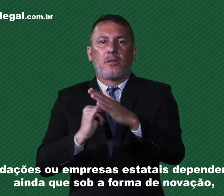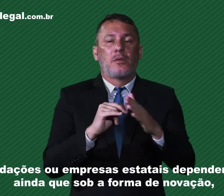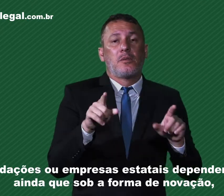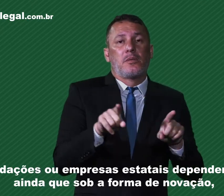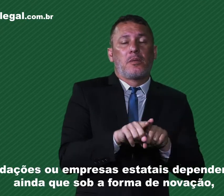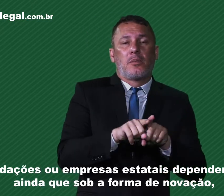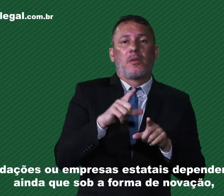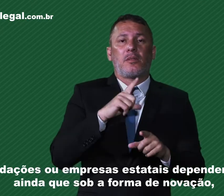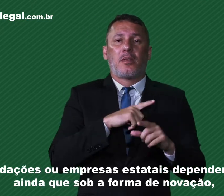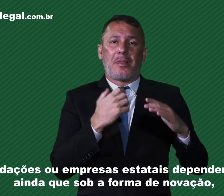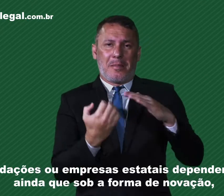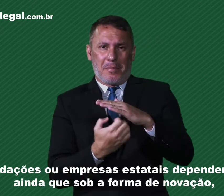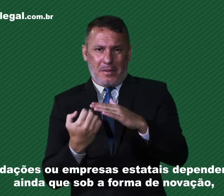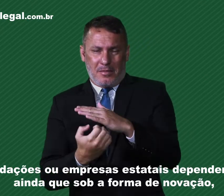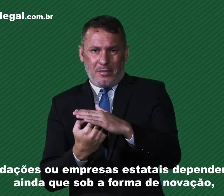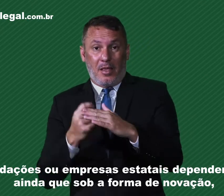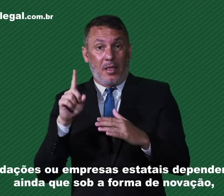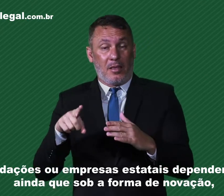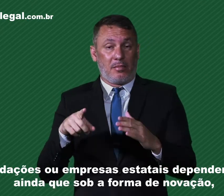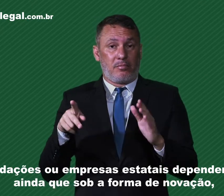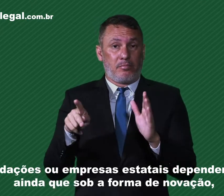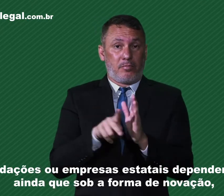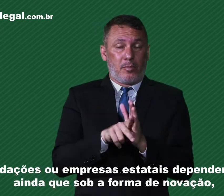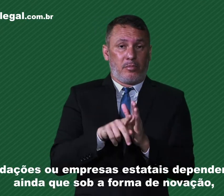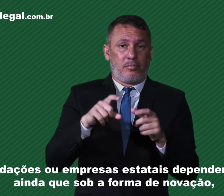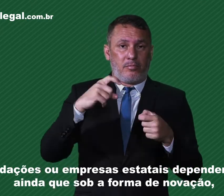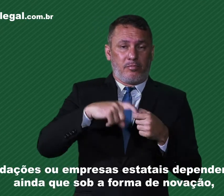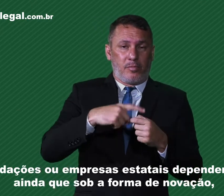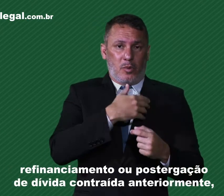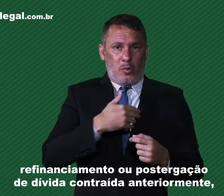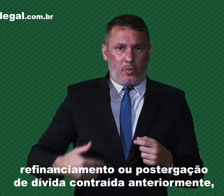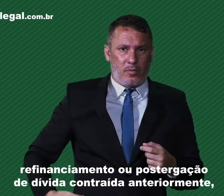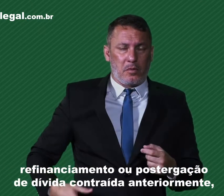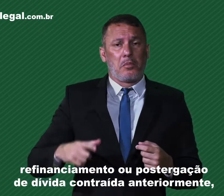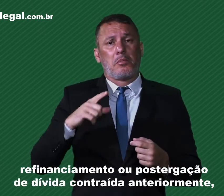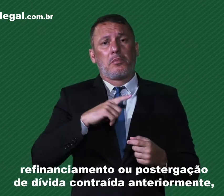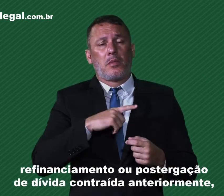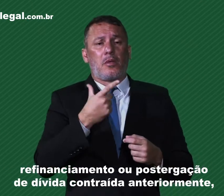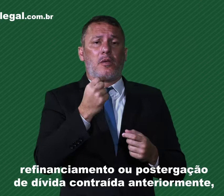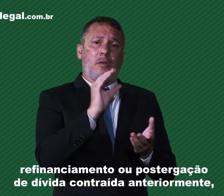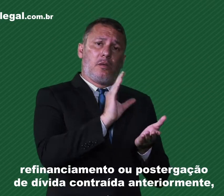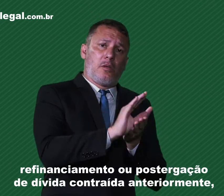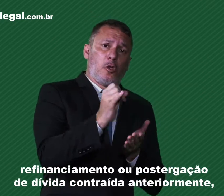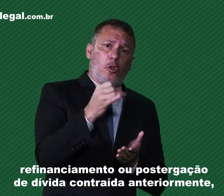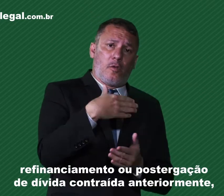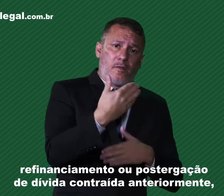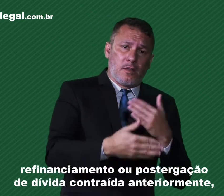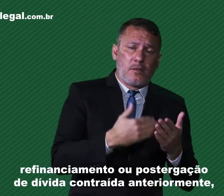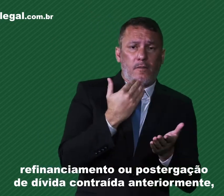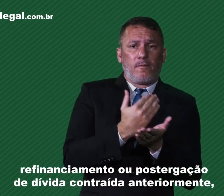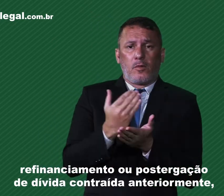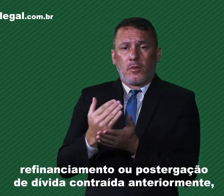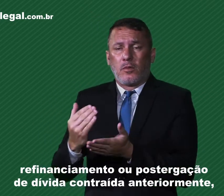dependentes ainda que sob a forma de novação refinanciamento ou postergação de dívida contraída